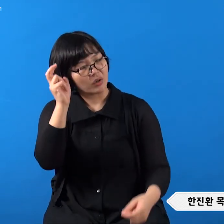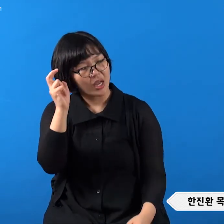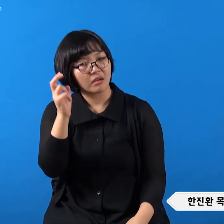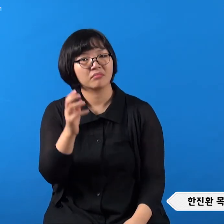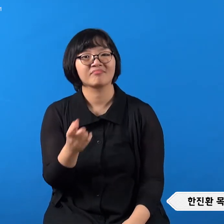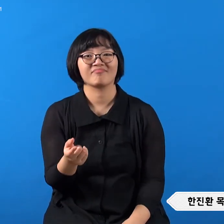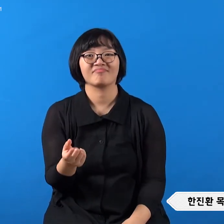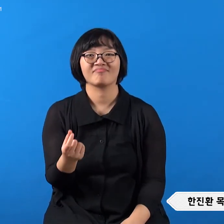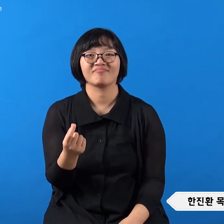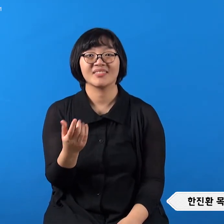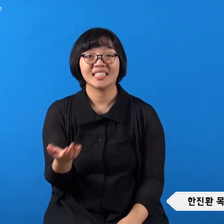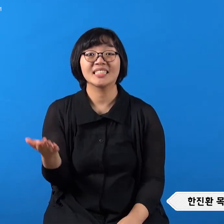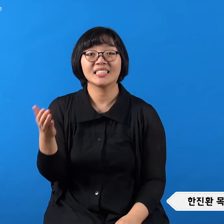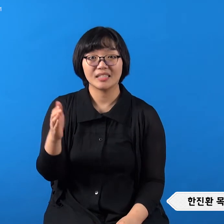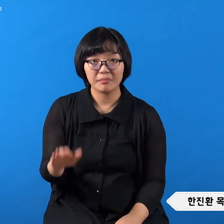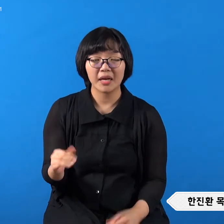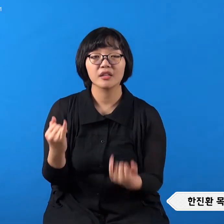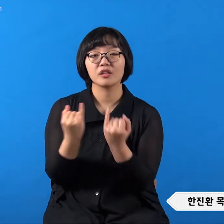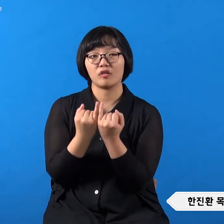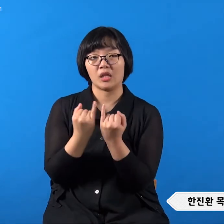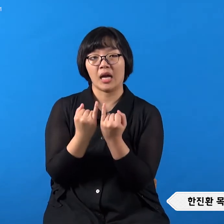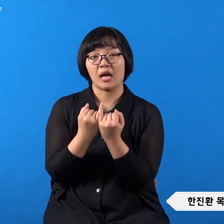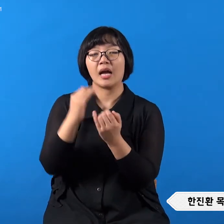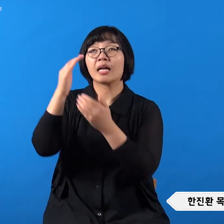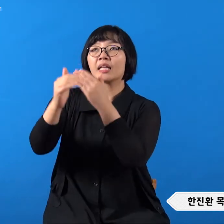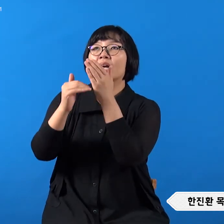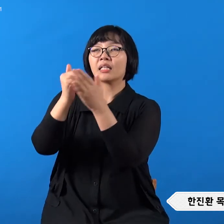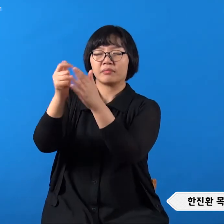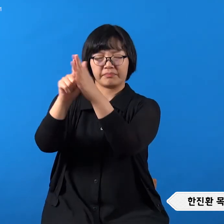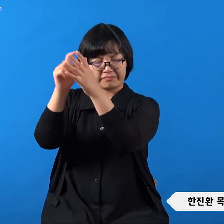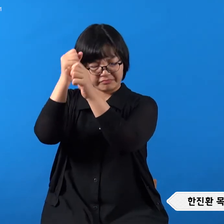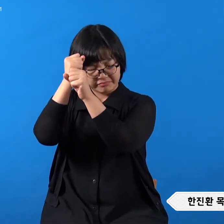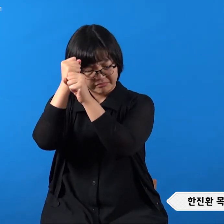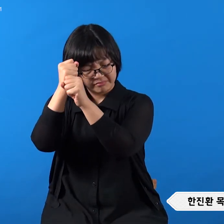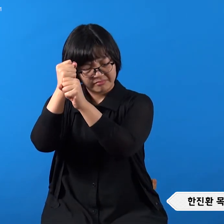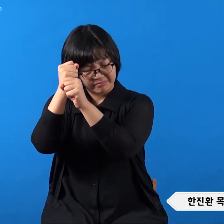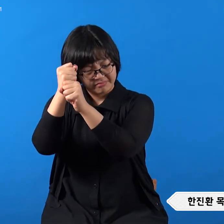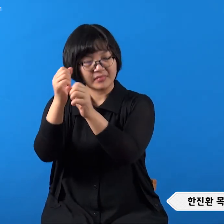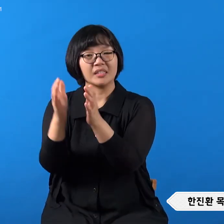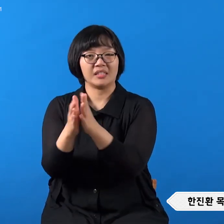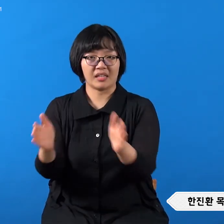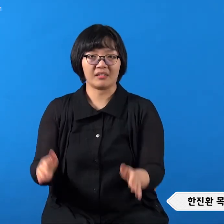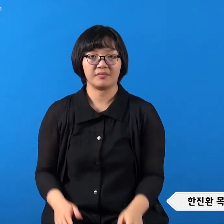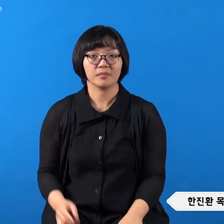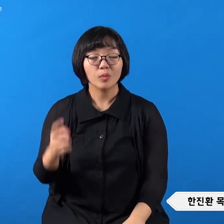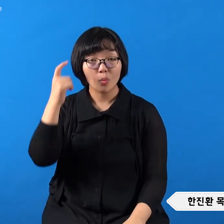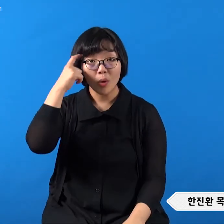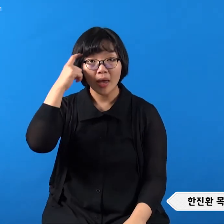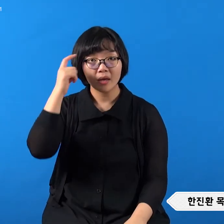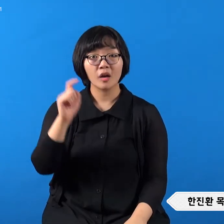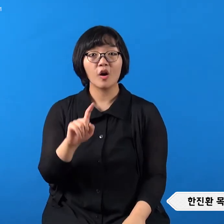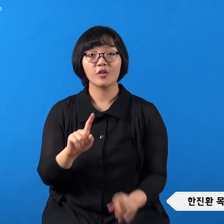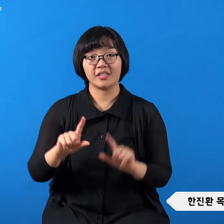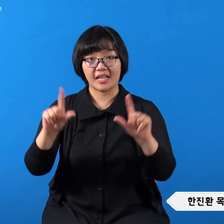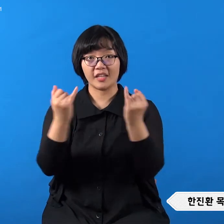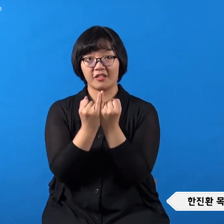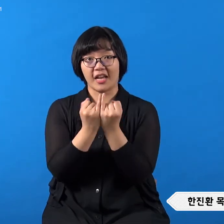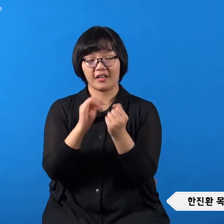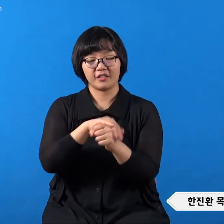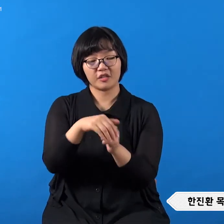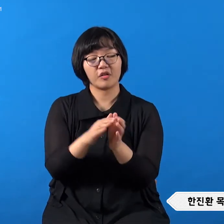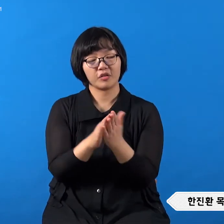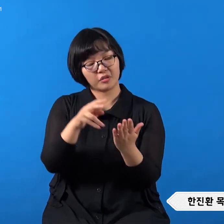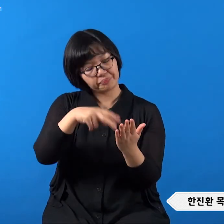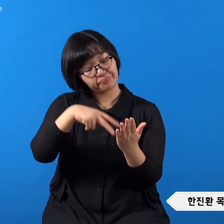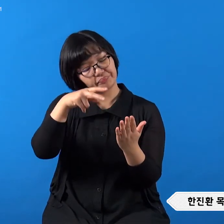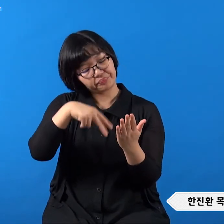그런데도 그 여자는 하나님께 매달리기 시작합니다. 왜냐하면 어느 날 성경을 읽는데 이사야 41장 10절